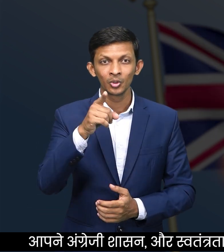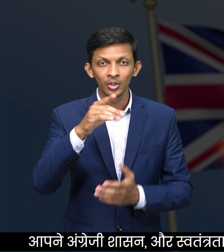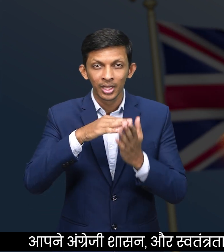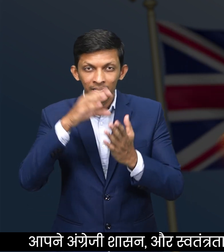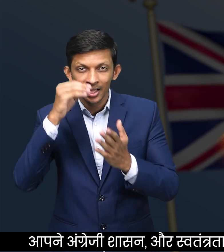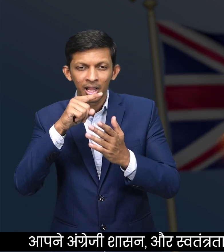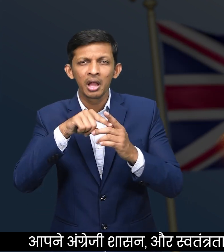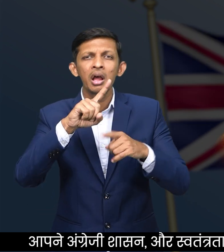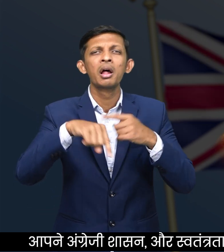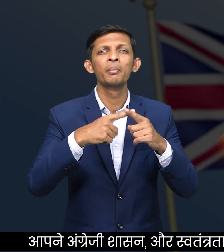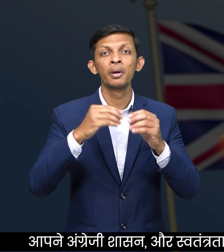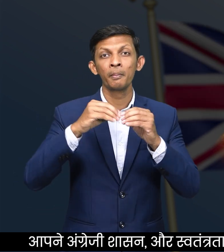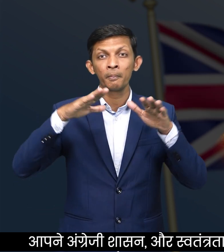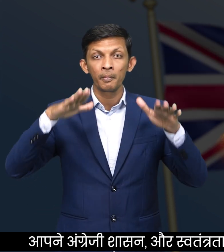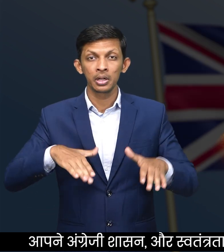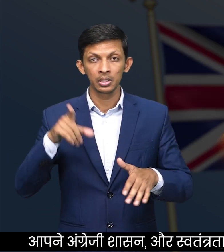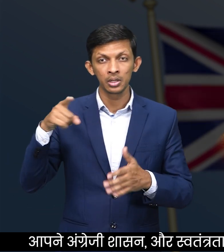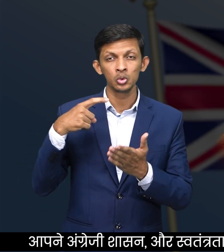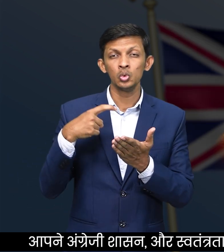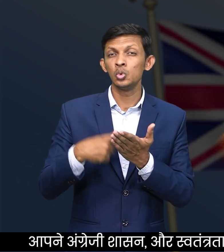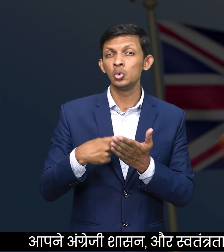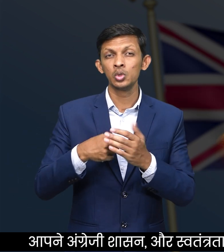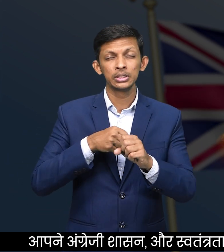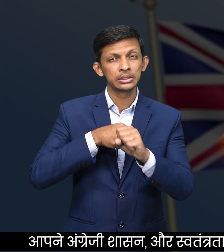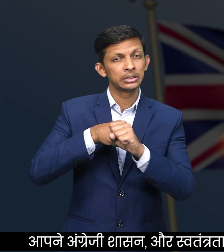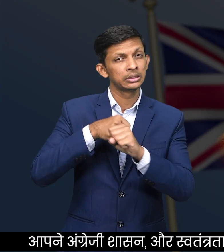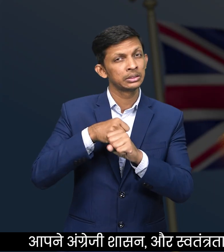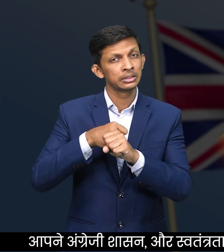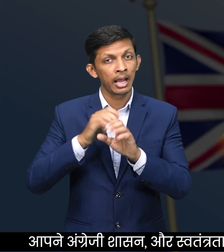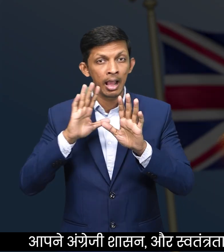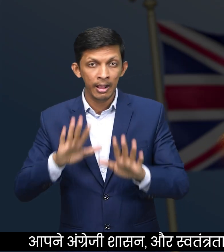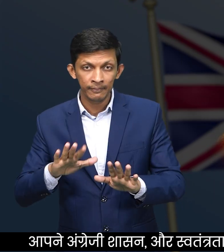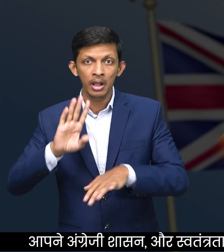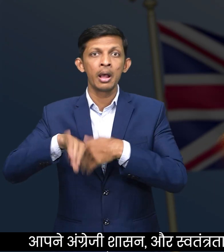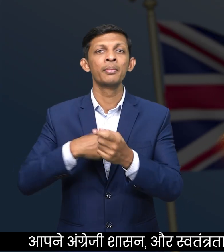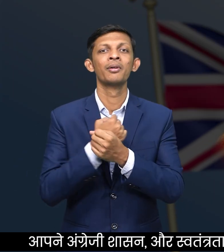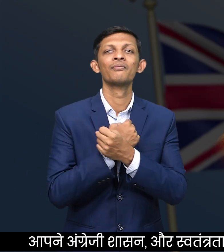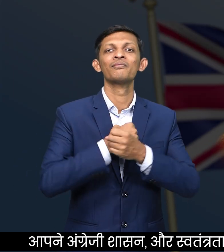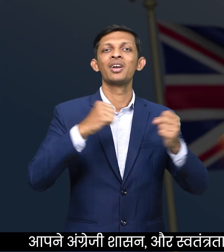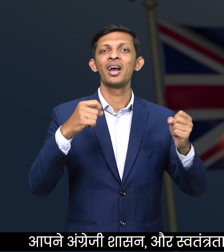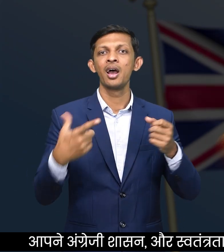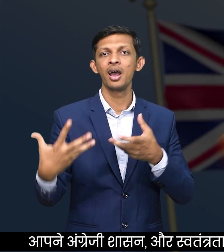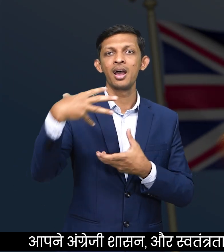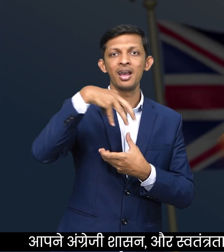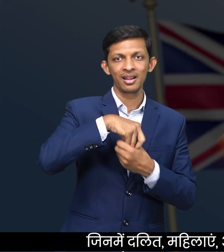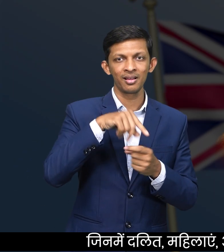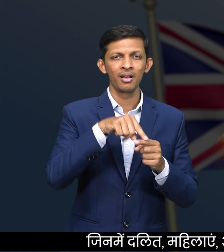आपने अंग्रेजी शासन और स्वतंत्रता की लड़ाई के बारे में जानते हैं, जिसमें विभिन्न समूहों, जिनमें